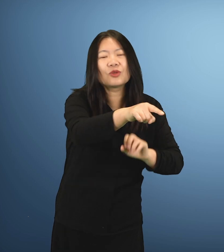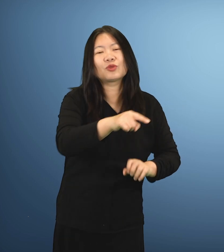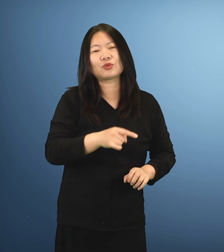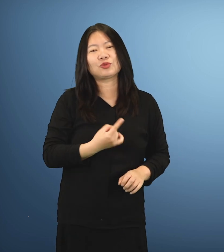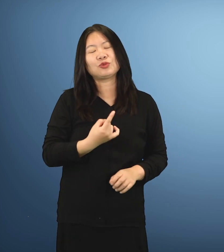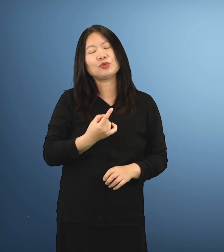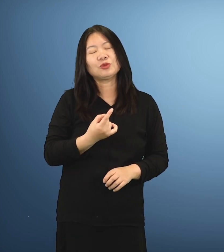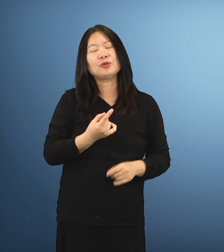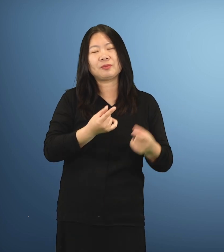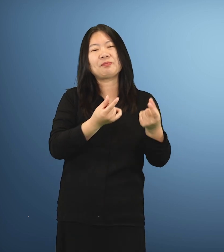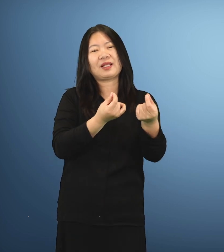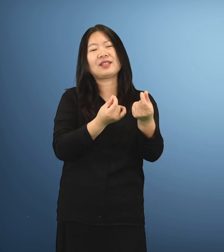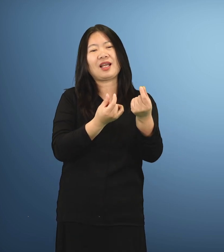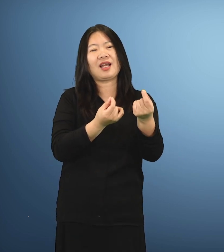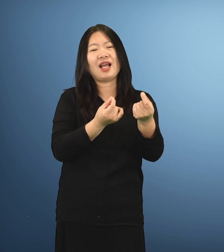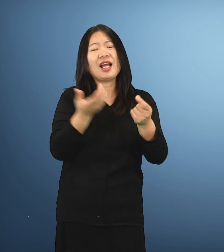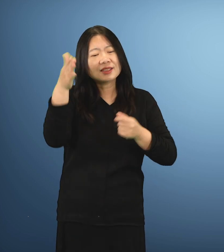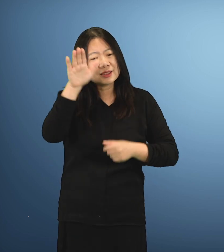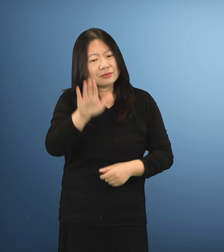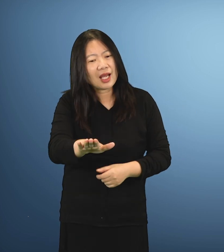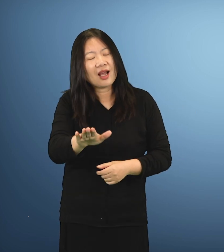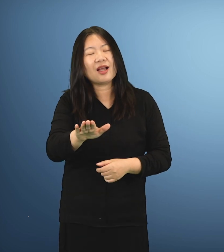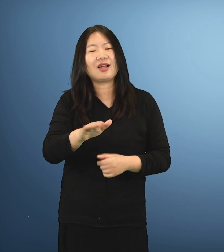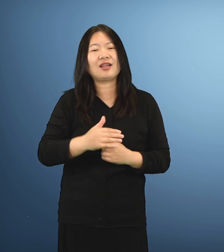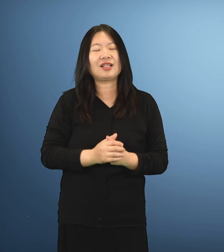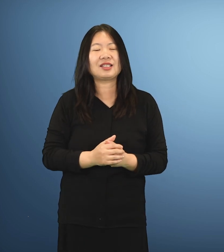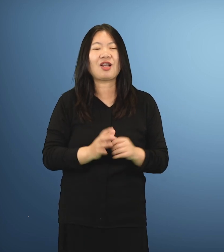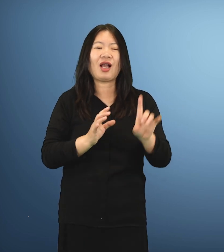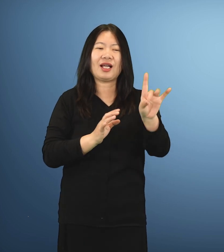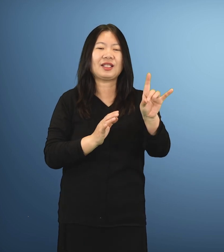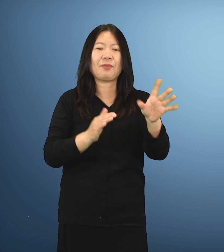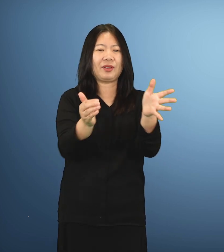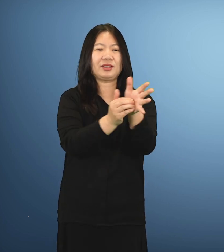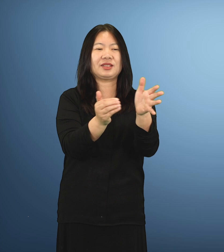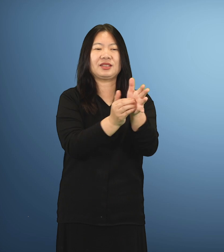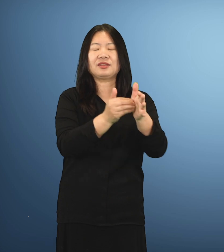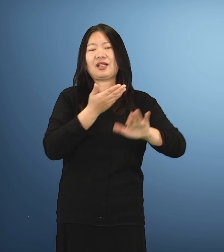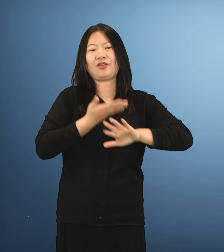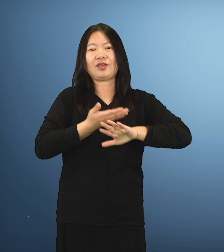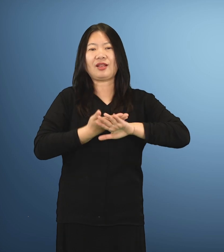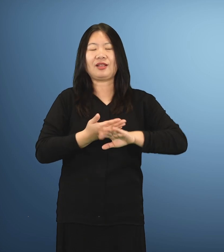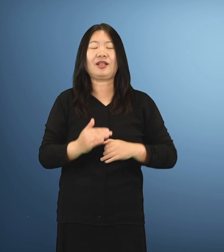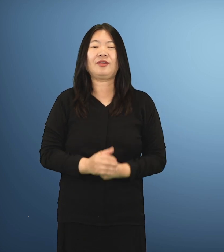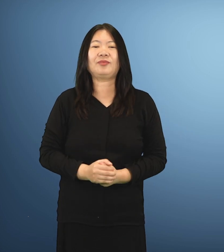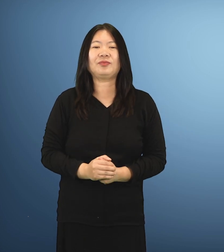것은 맞는데 그것만을 단선적으로 말하는 게 아니란 말이에요.